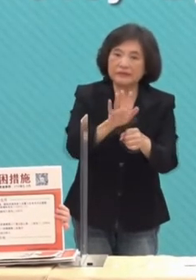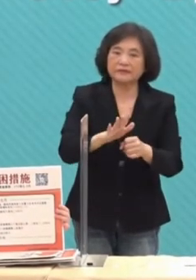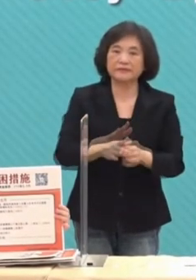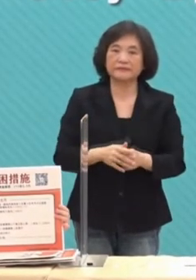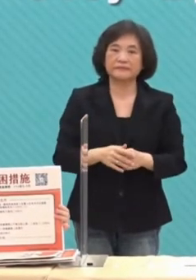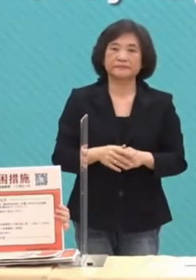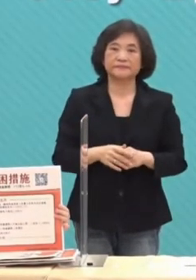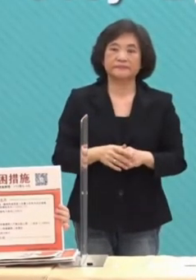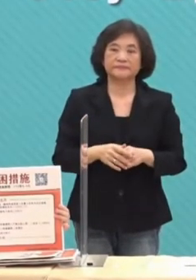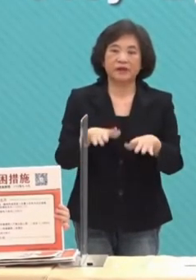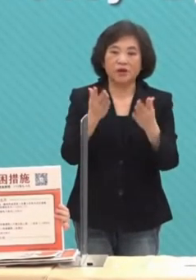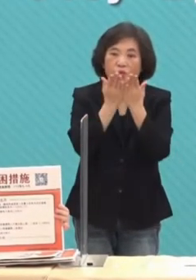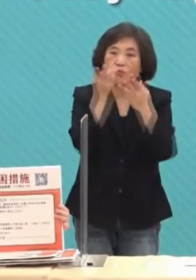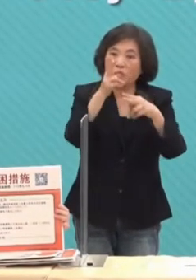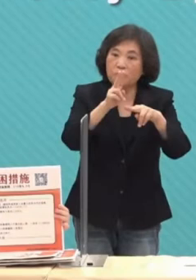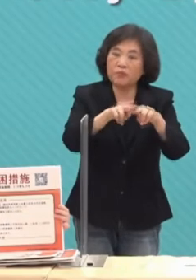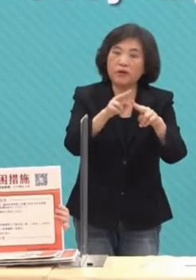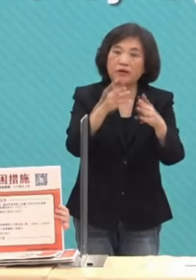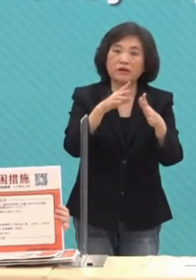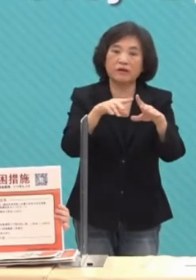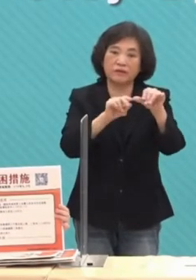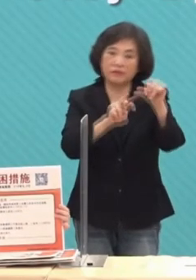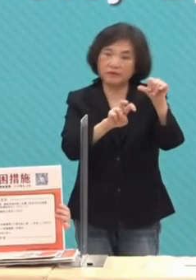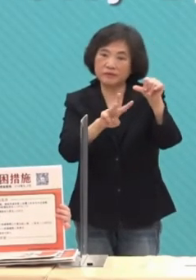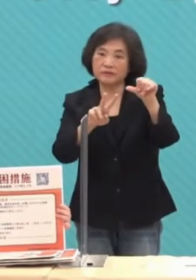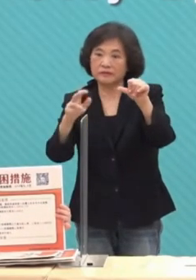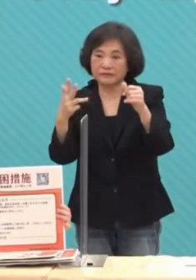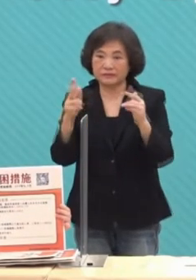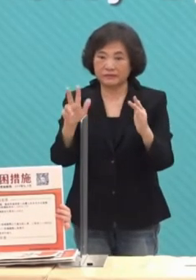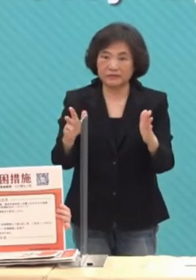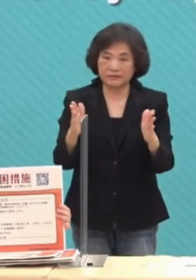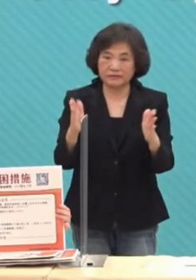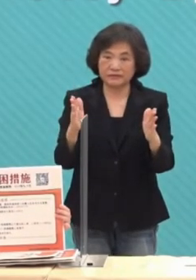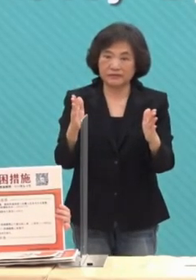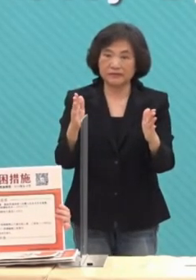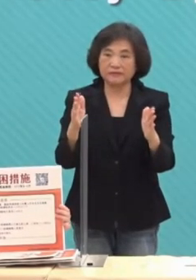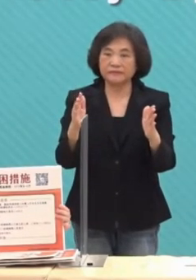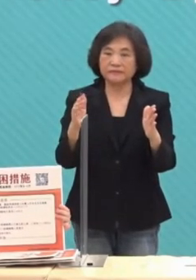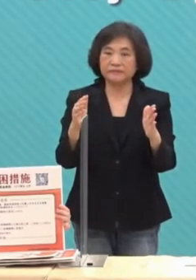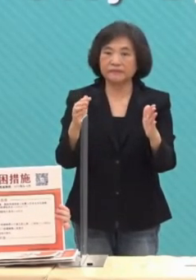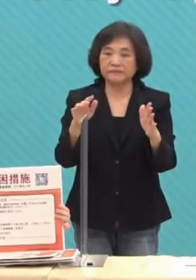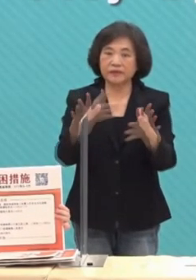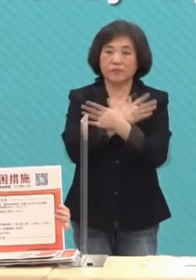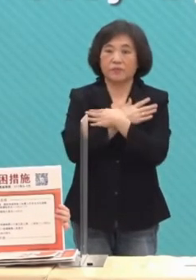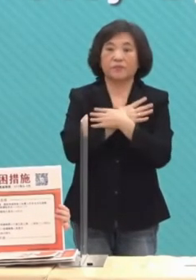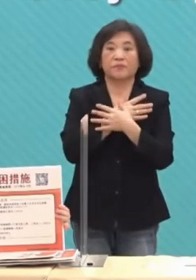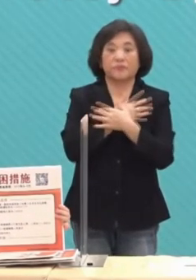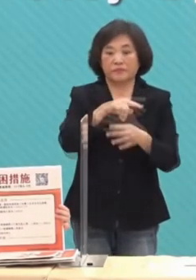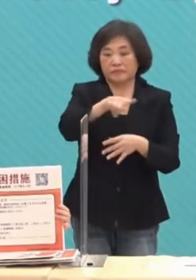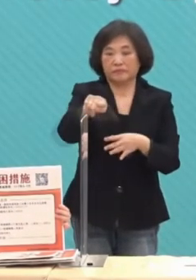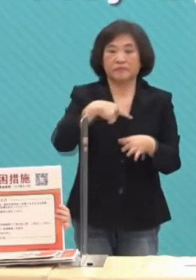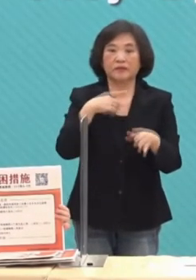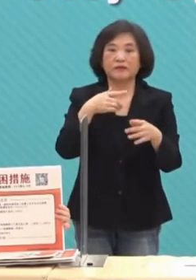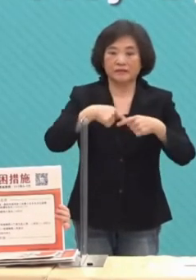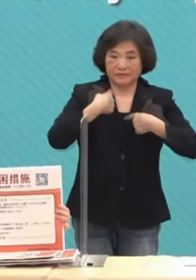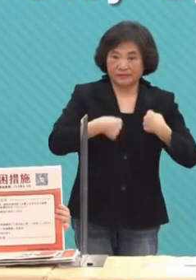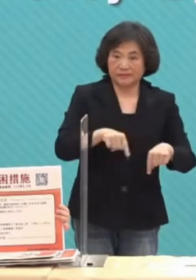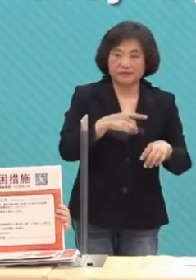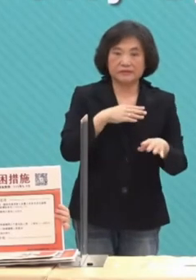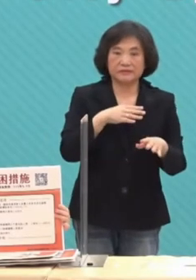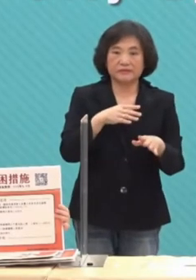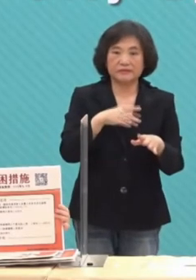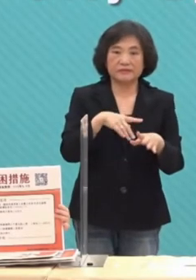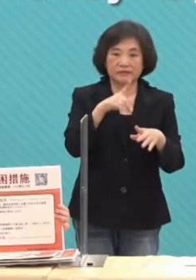是停课期间的5月23到27号停课期间的幼儿园的部分，私立幼儿园